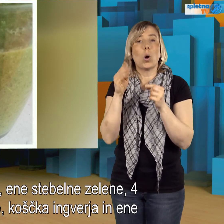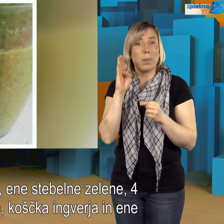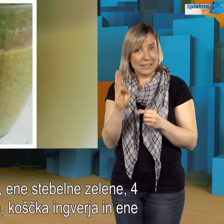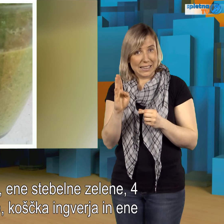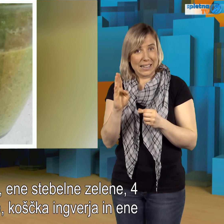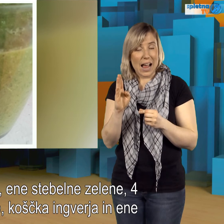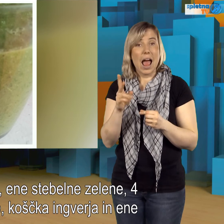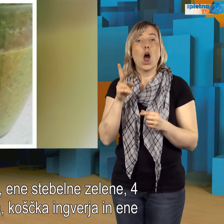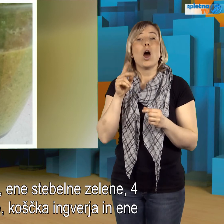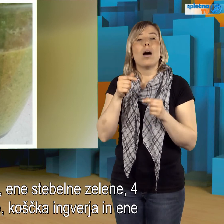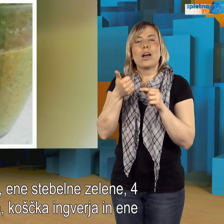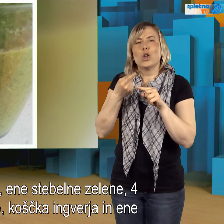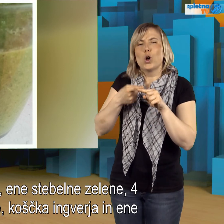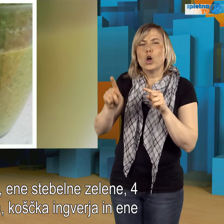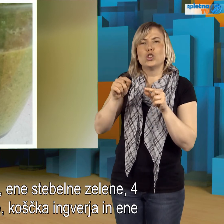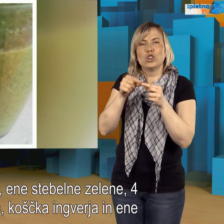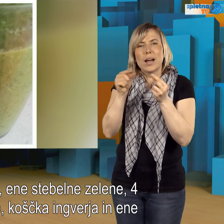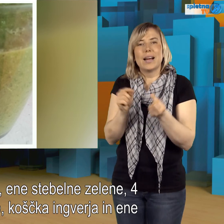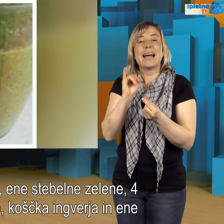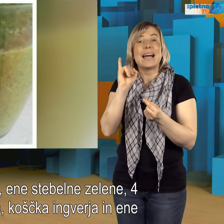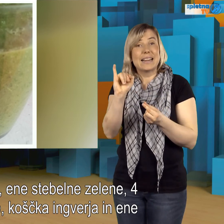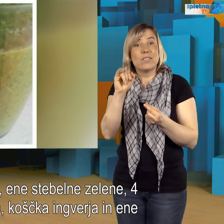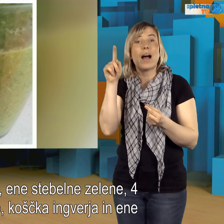ingverja in 1 žlice proteinskega prahu konoplje.